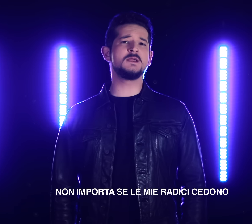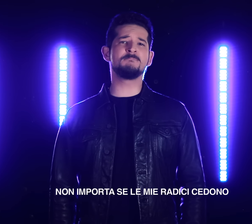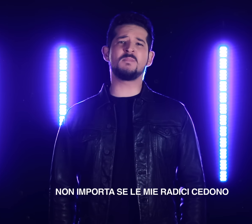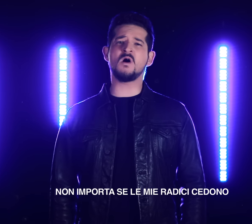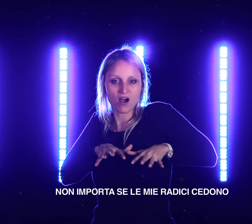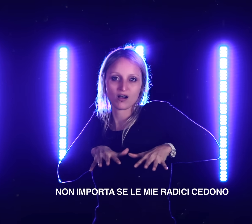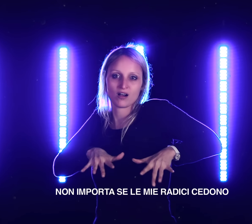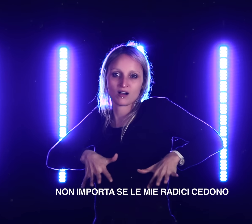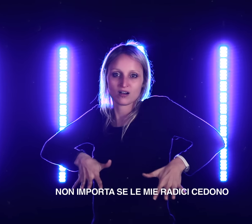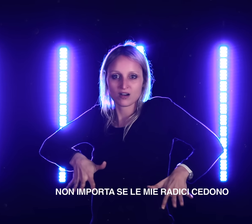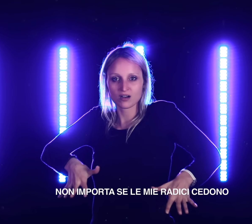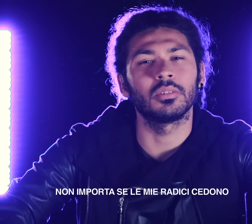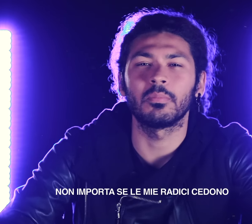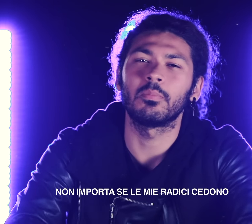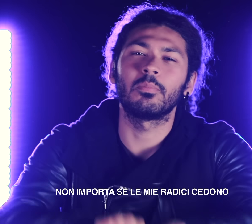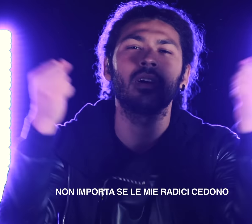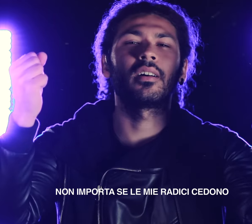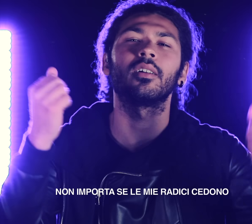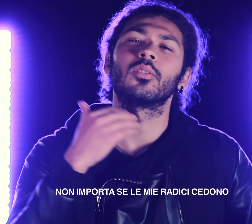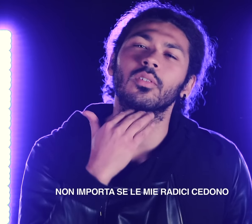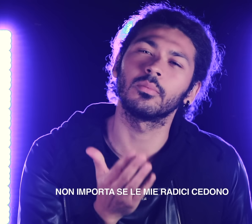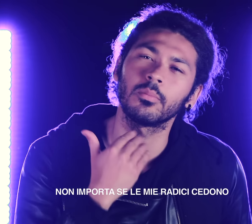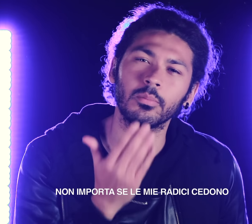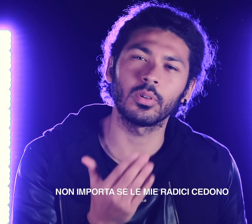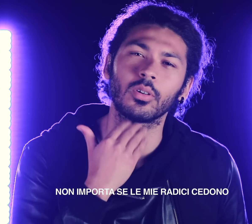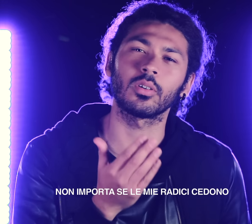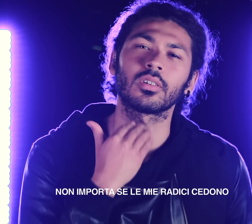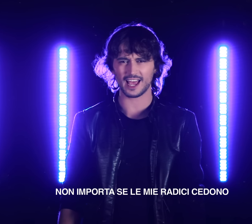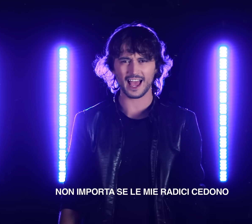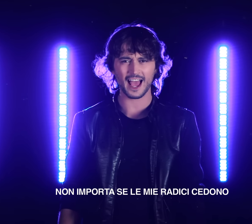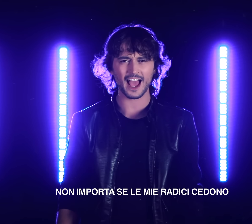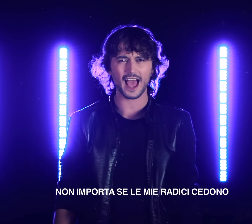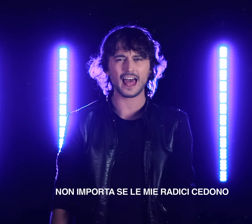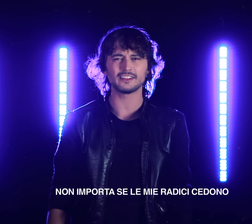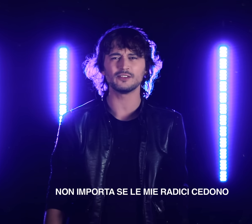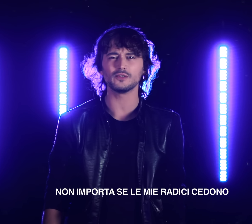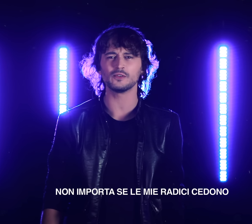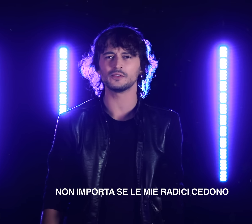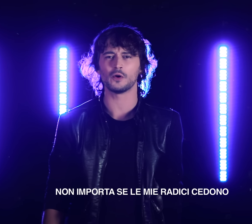non importa se le mie radici